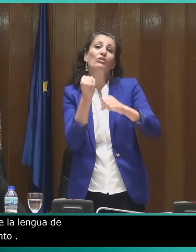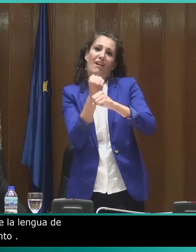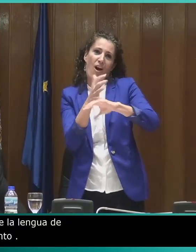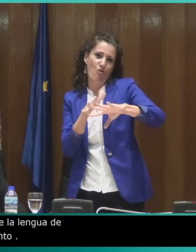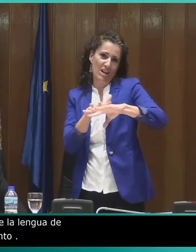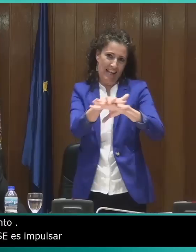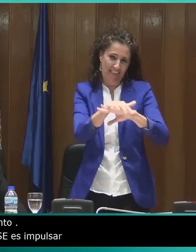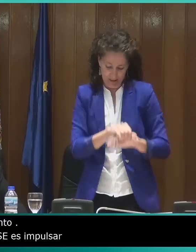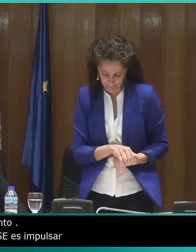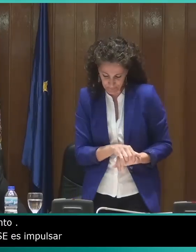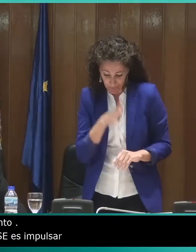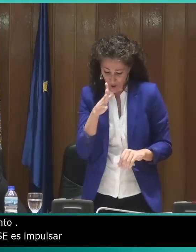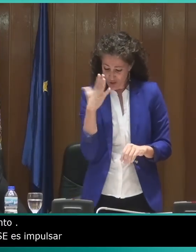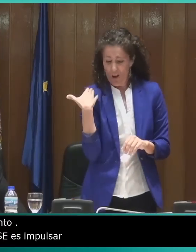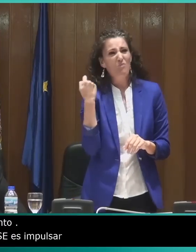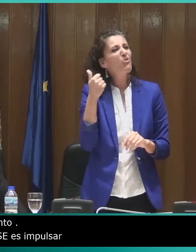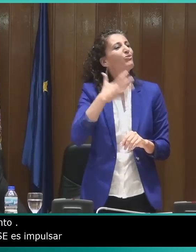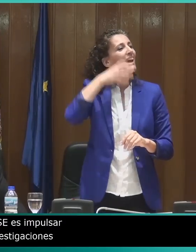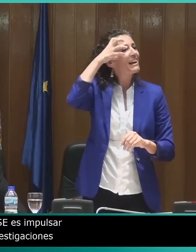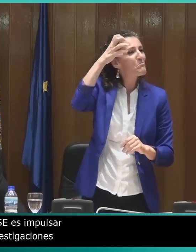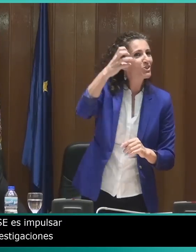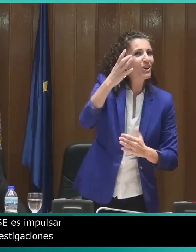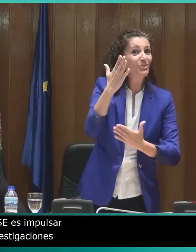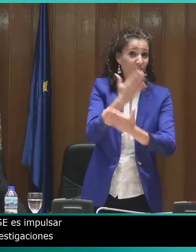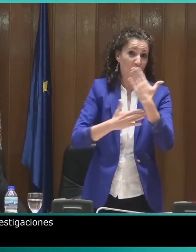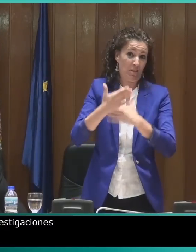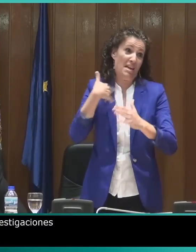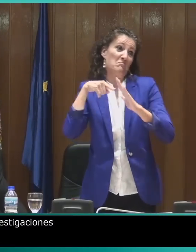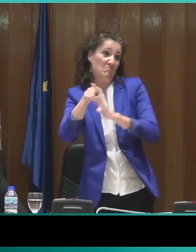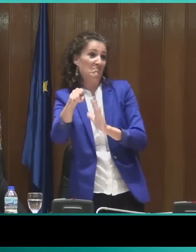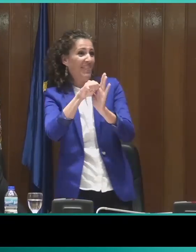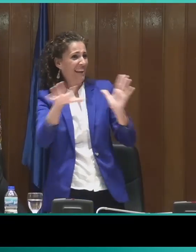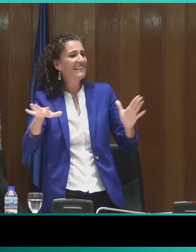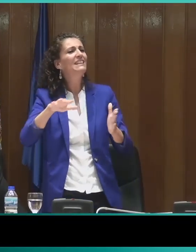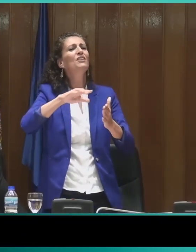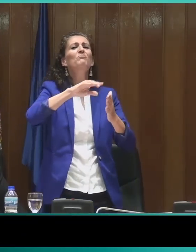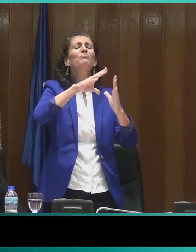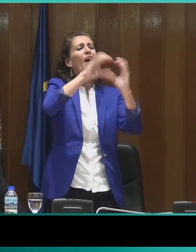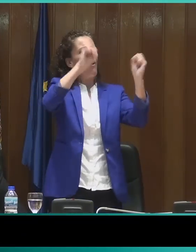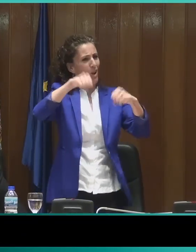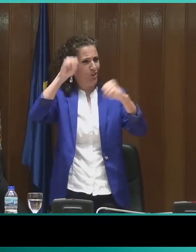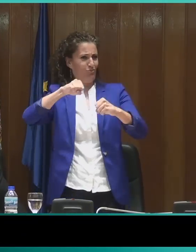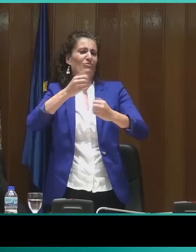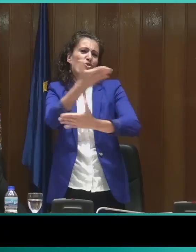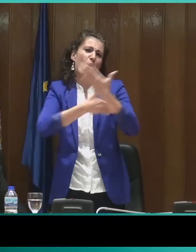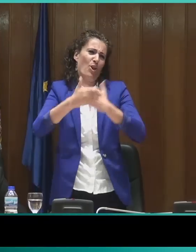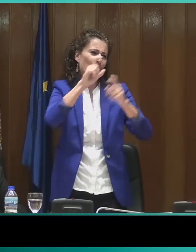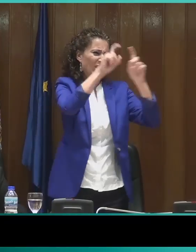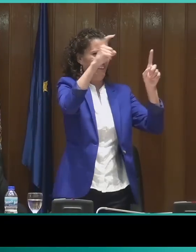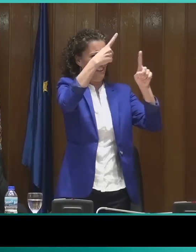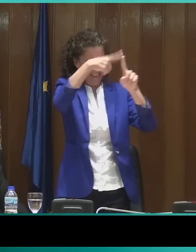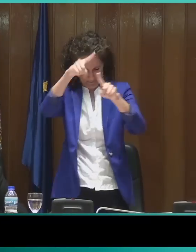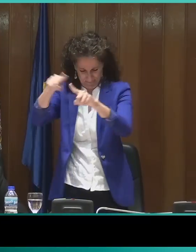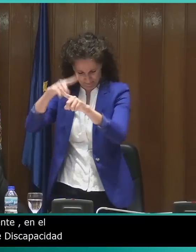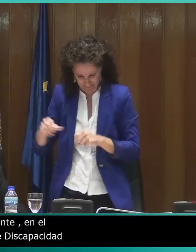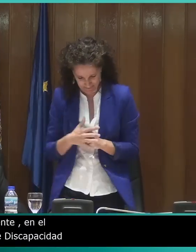trabajando en red. Por eso, recientemente, en el Real Patronato sobre Discapacidad, a través del CENELSE, se